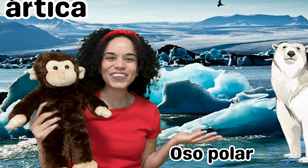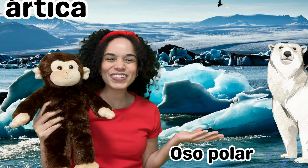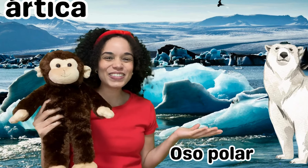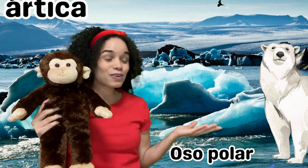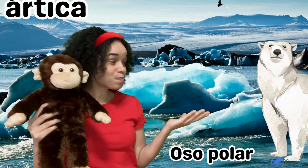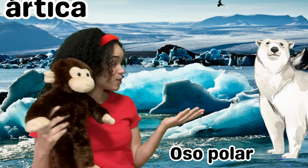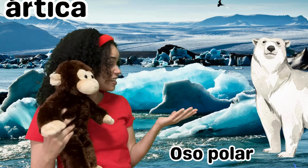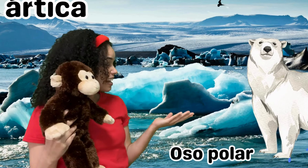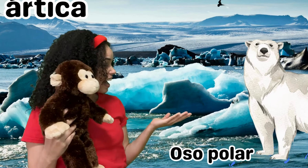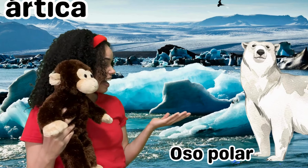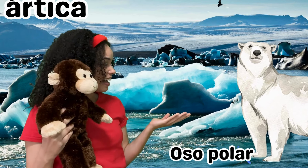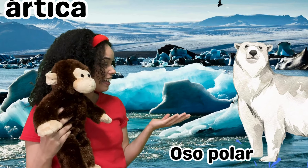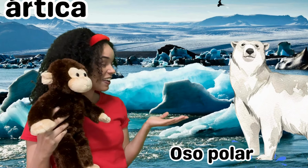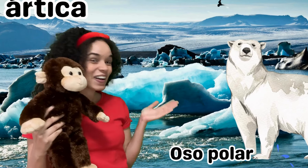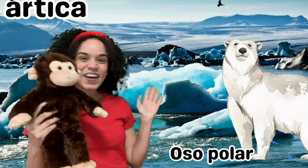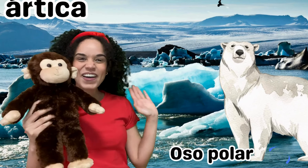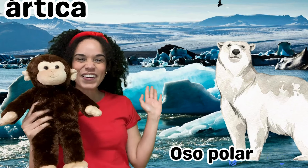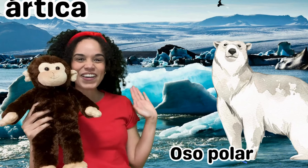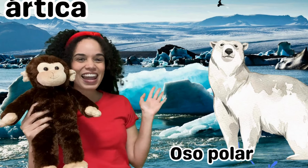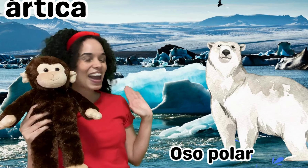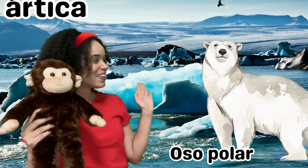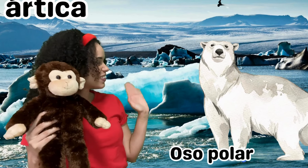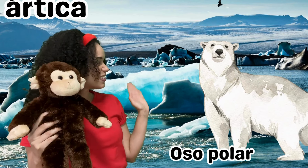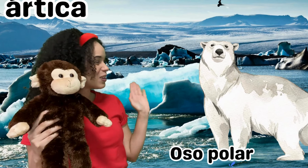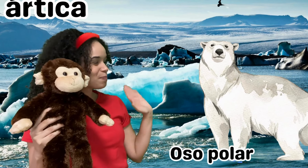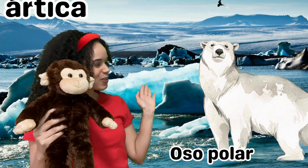oso polar Hola oso